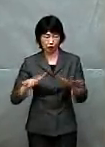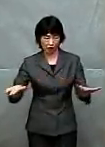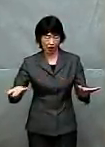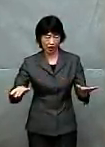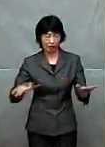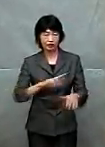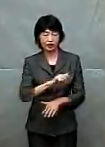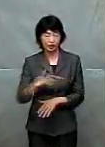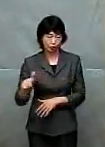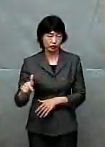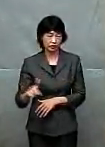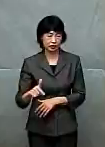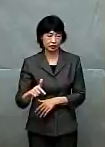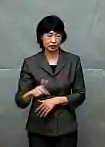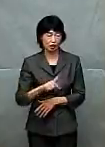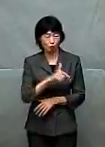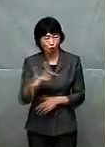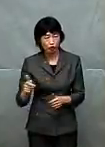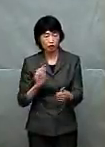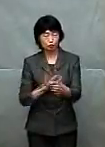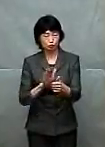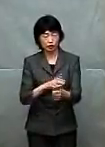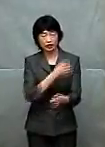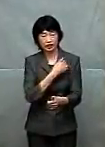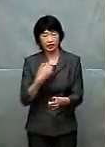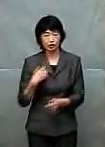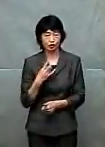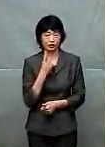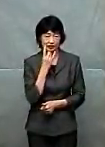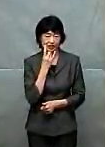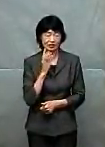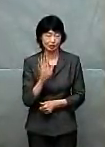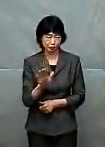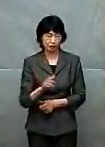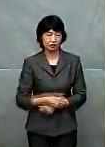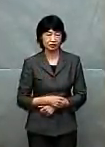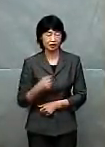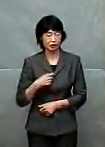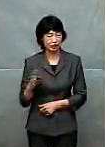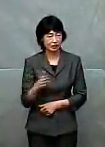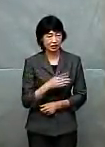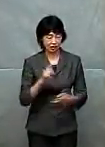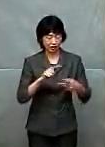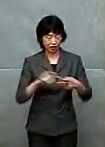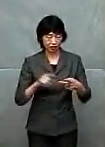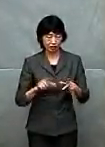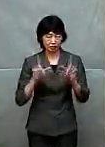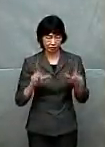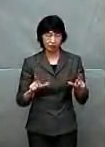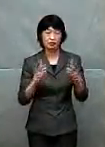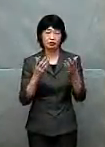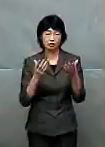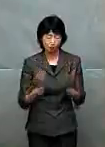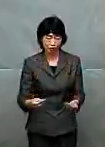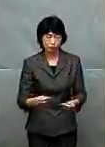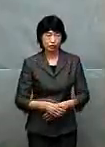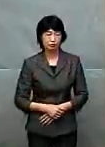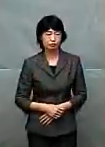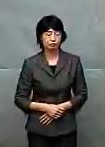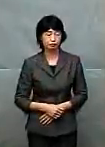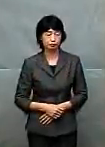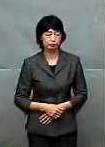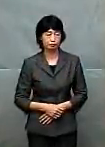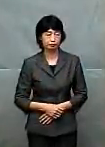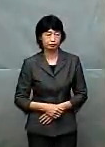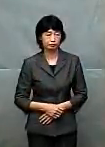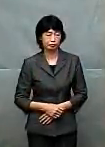に大きく貢献するものと期待しております。私からは以上です。 はい、それでは代表